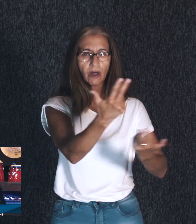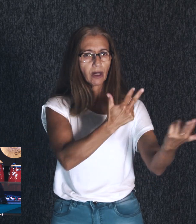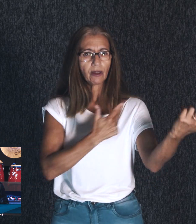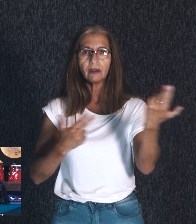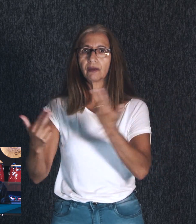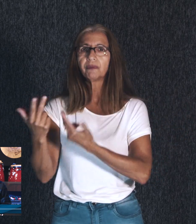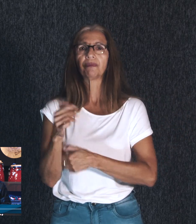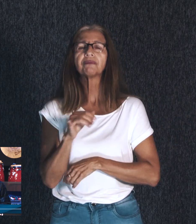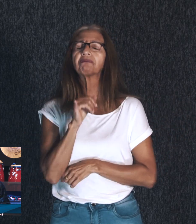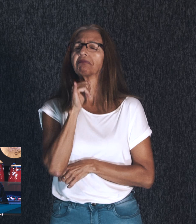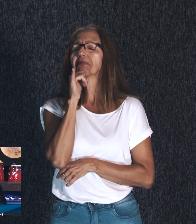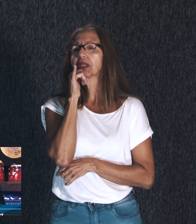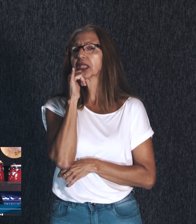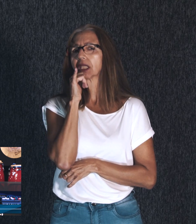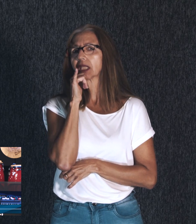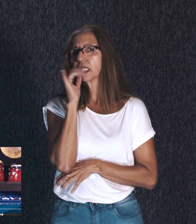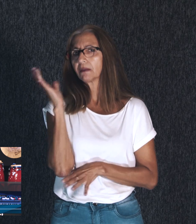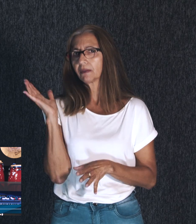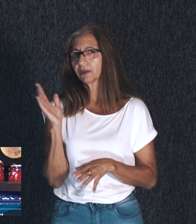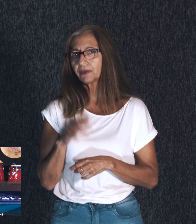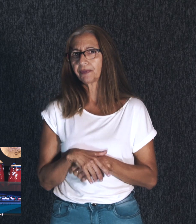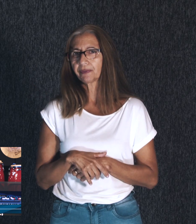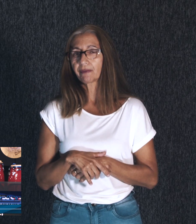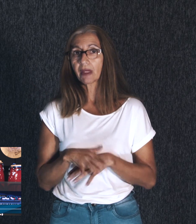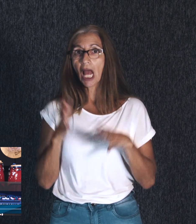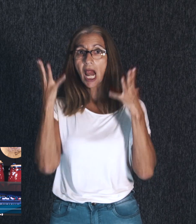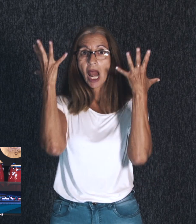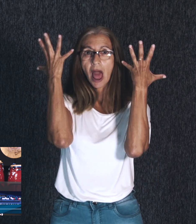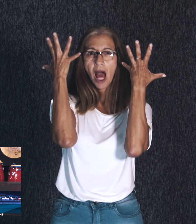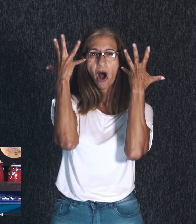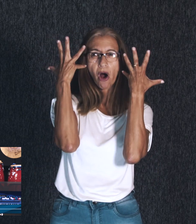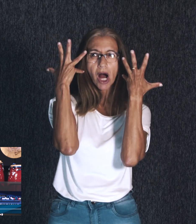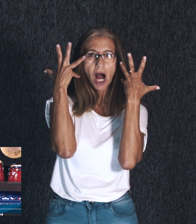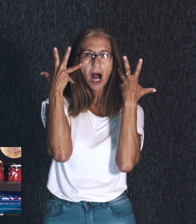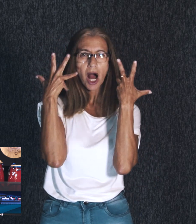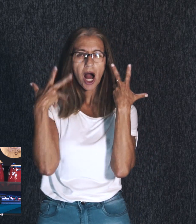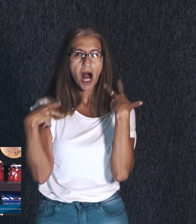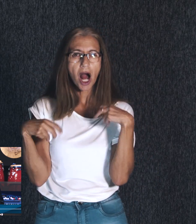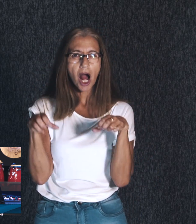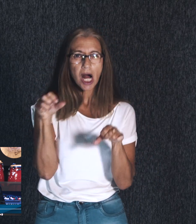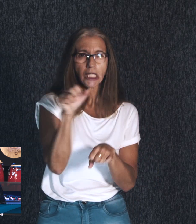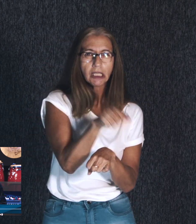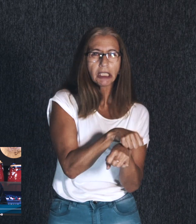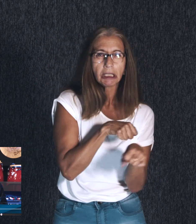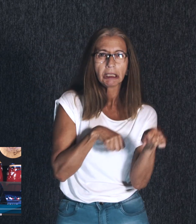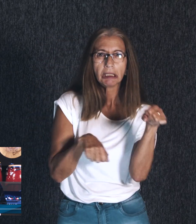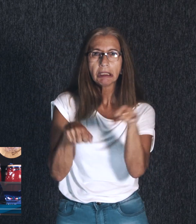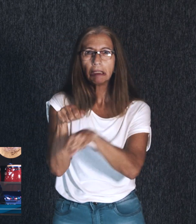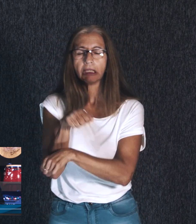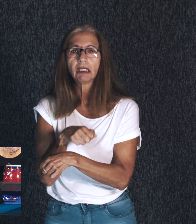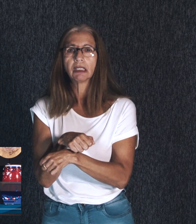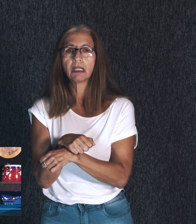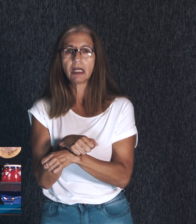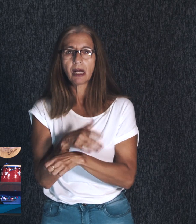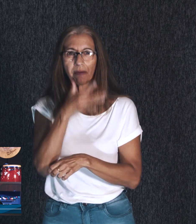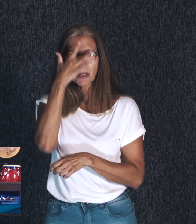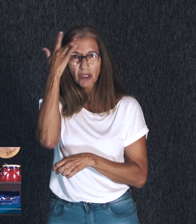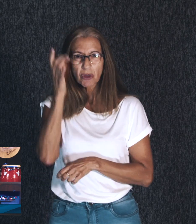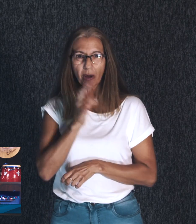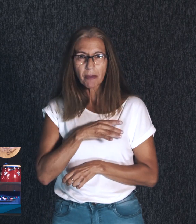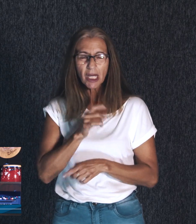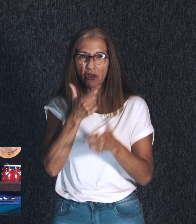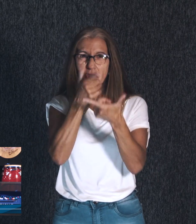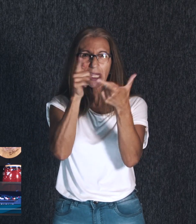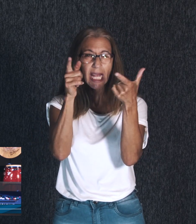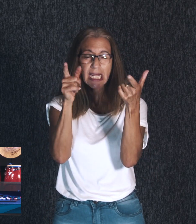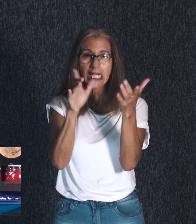tem medo de um leão? Quem não tem medo? Quem não